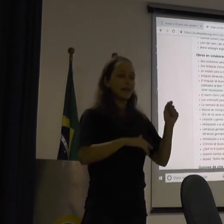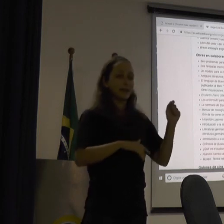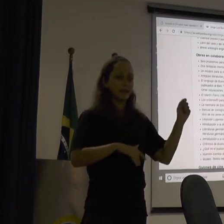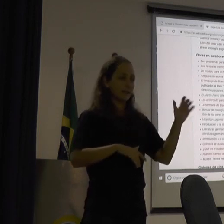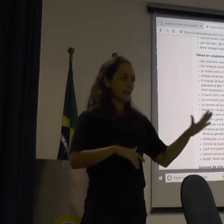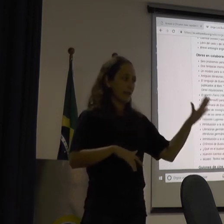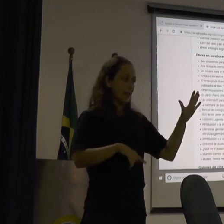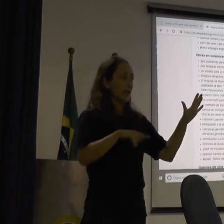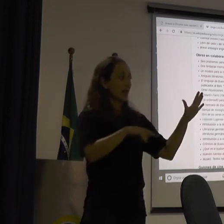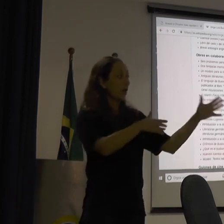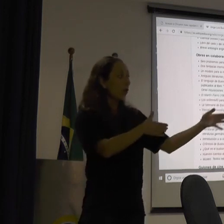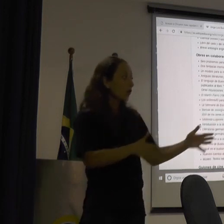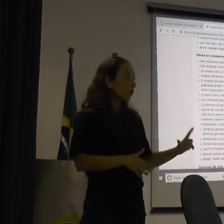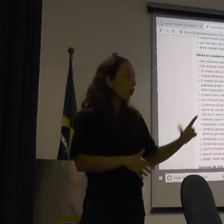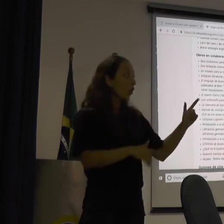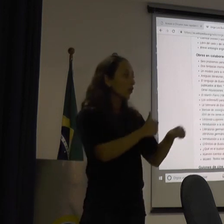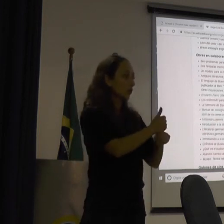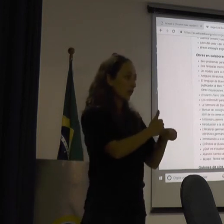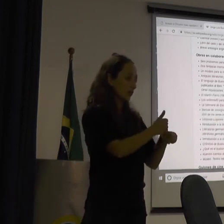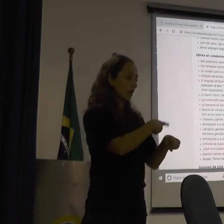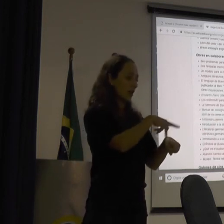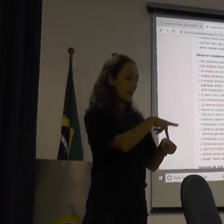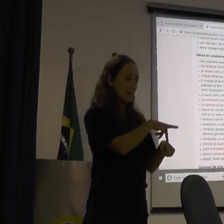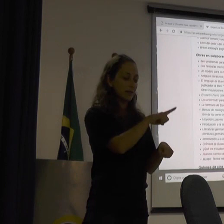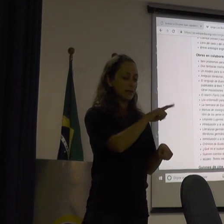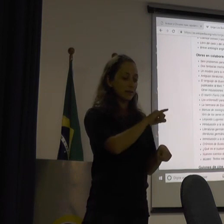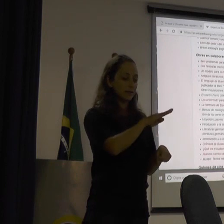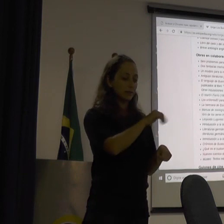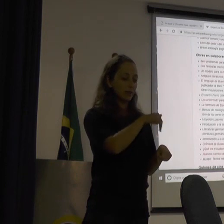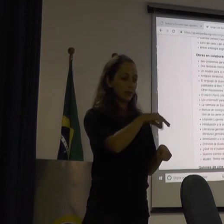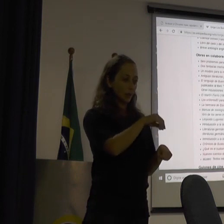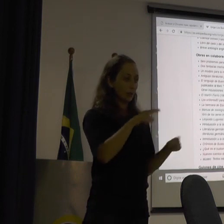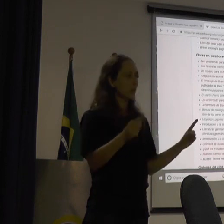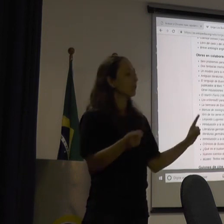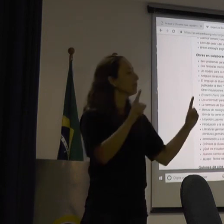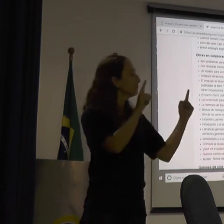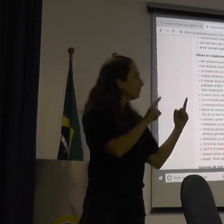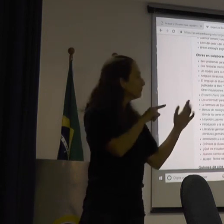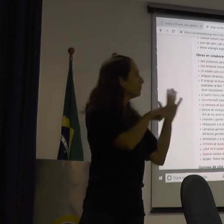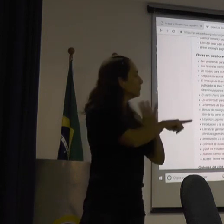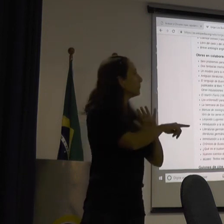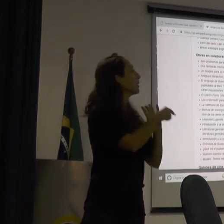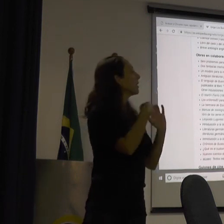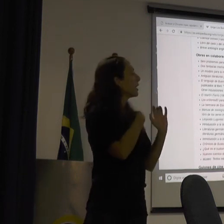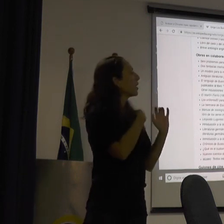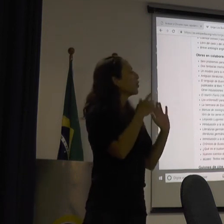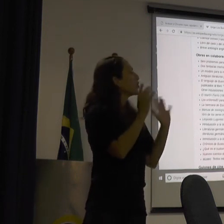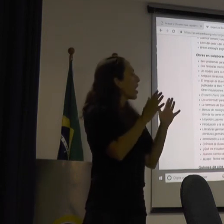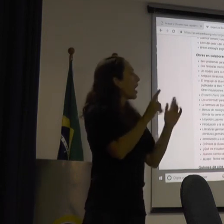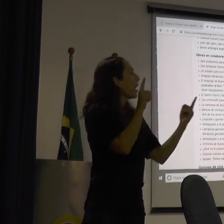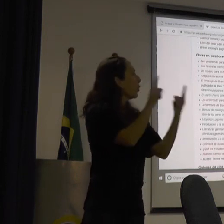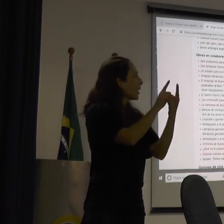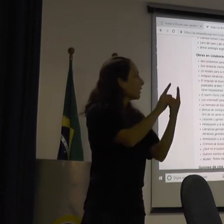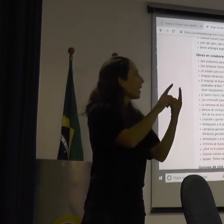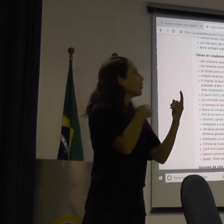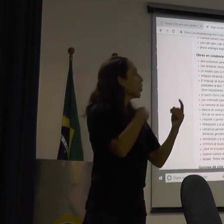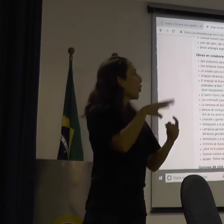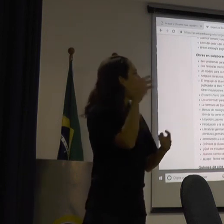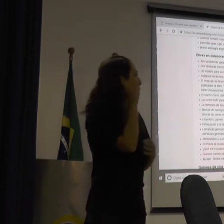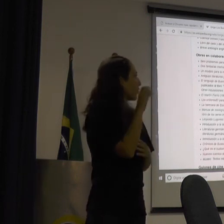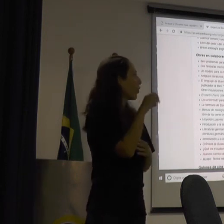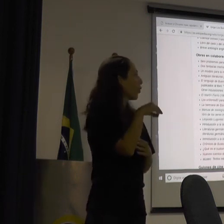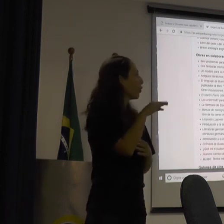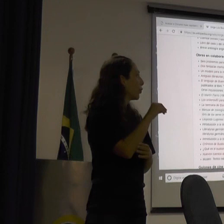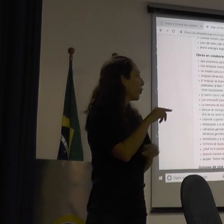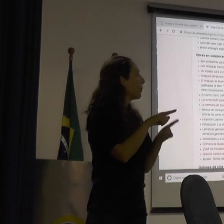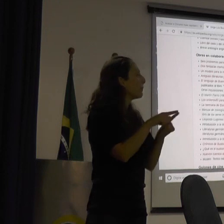que era um libanês, e falou para ele: olha, eu escutei tal conto oral que não está no